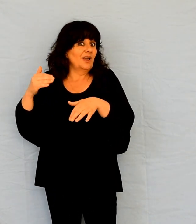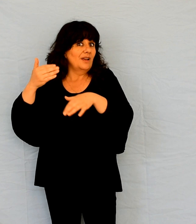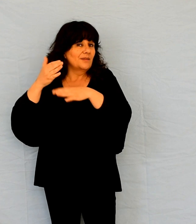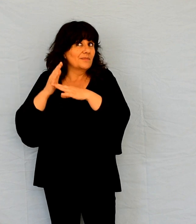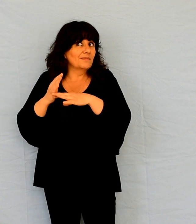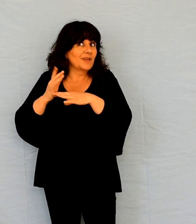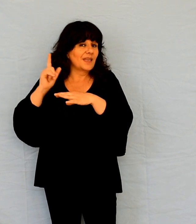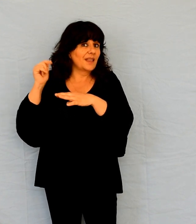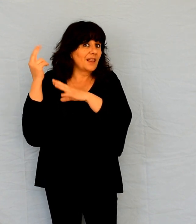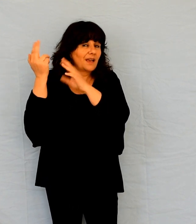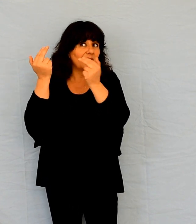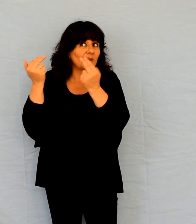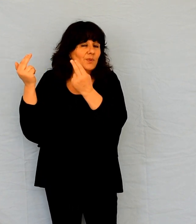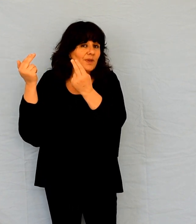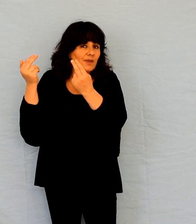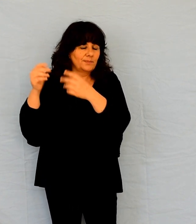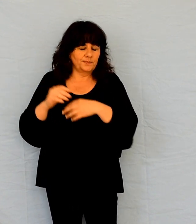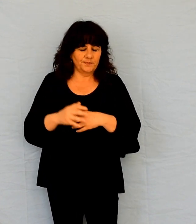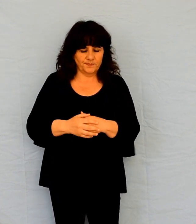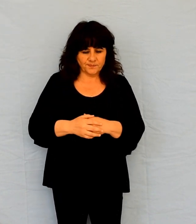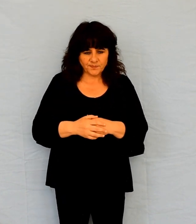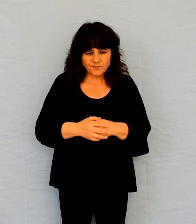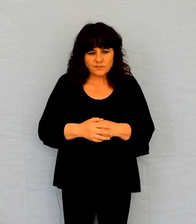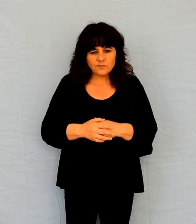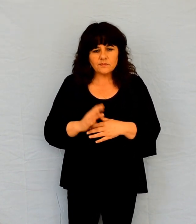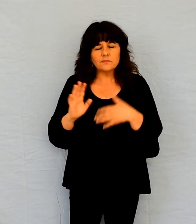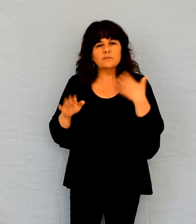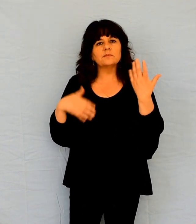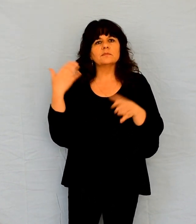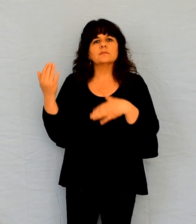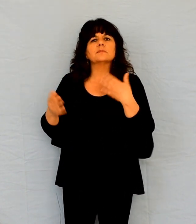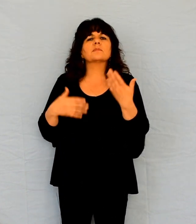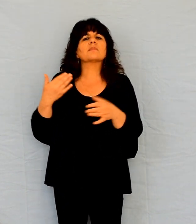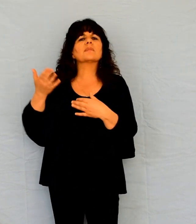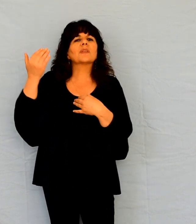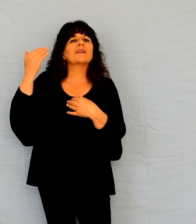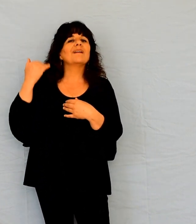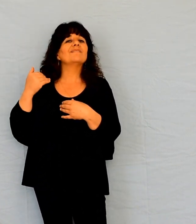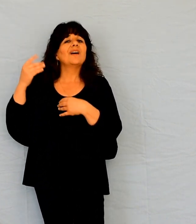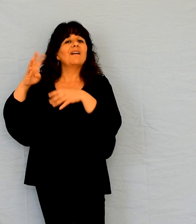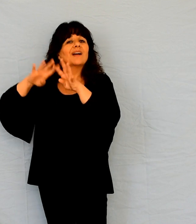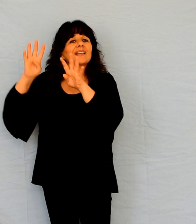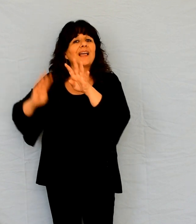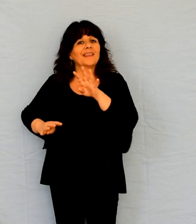Les femmes qui avaient accompagné Jésus depuis la Galilée suivirent Joseph.